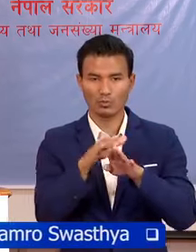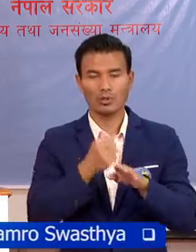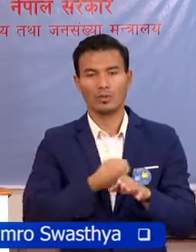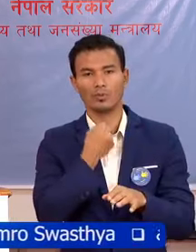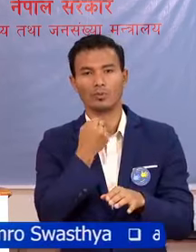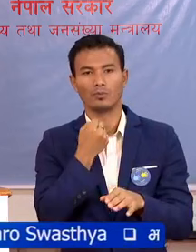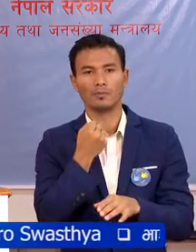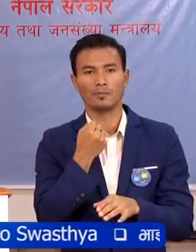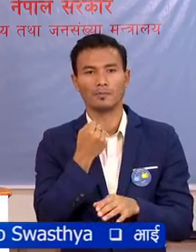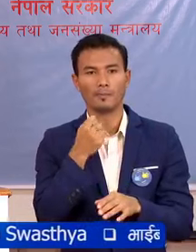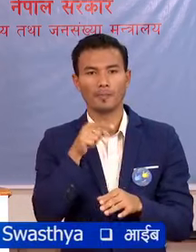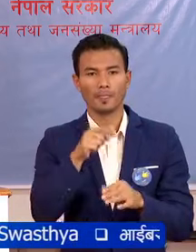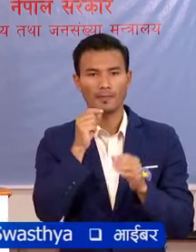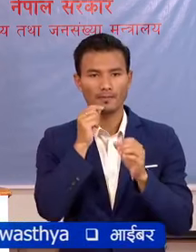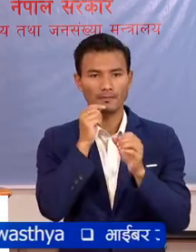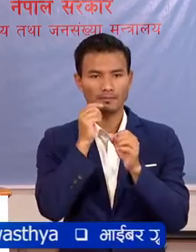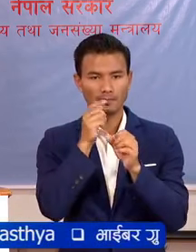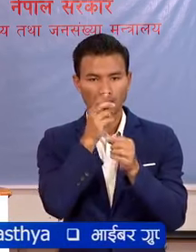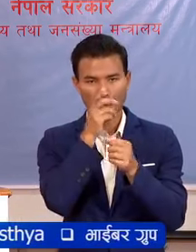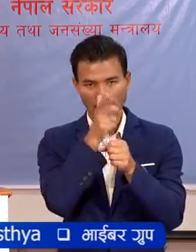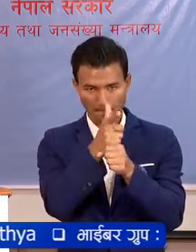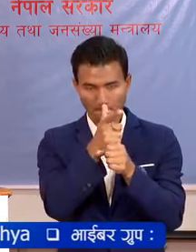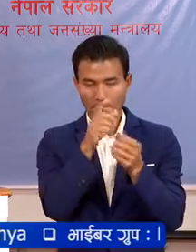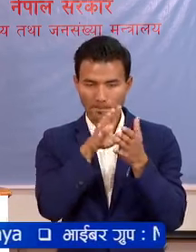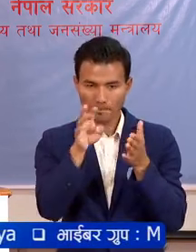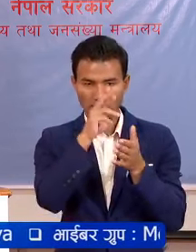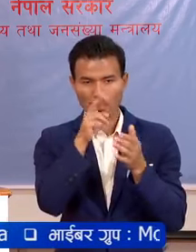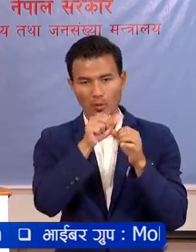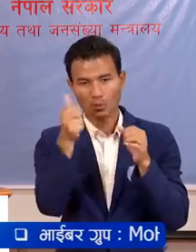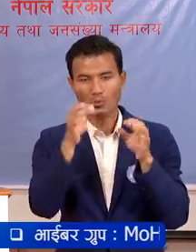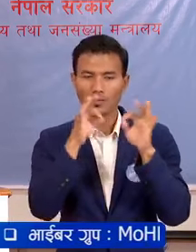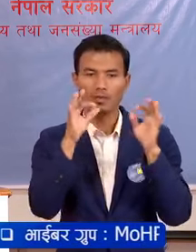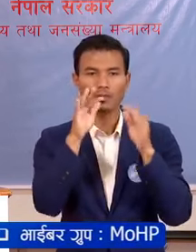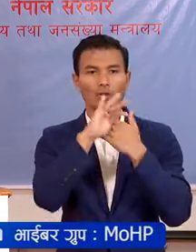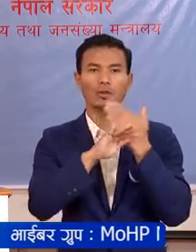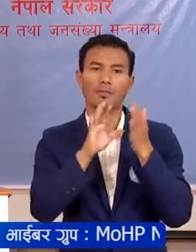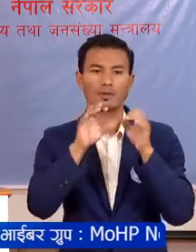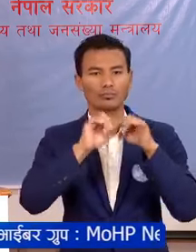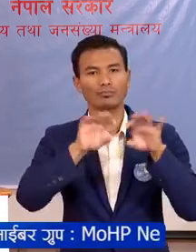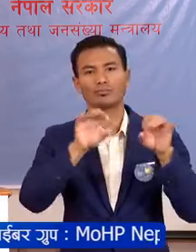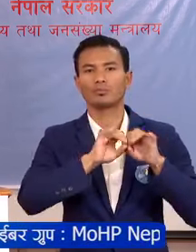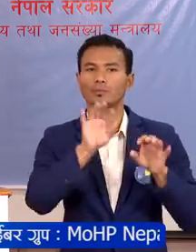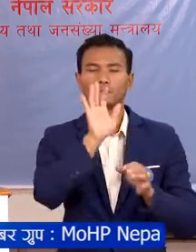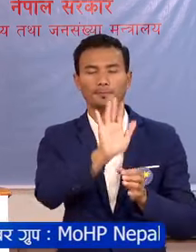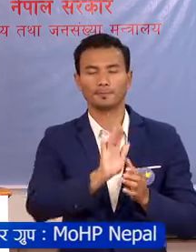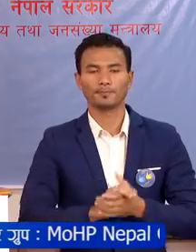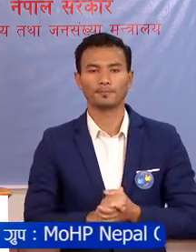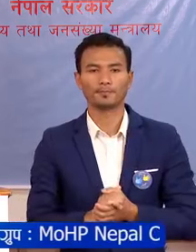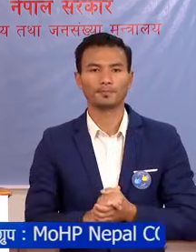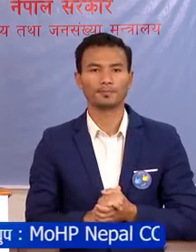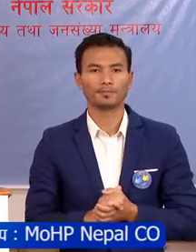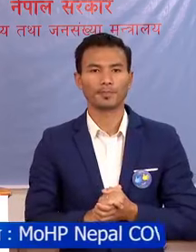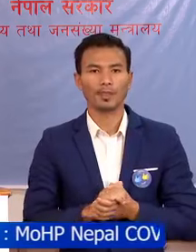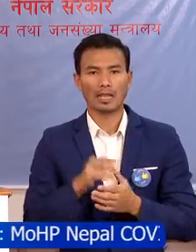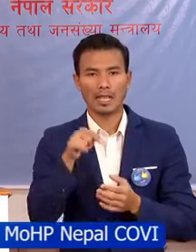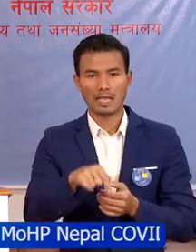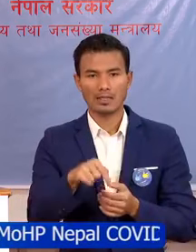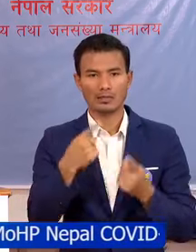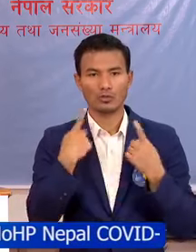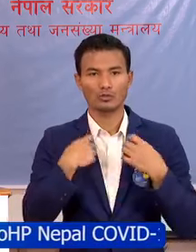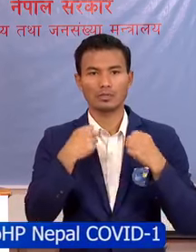आफनो यो लाइब बाटा रा अन्ने माध्यम बाटा प्रसारन गरी रहे के छों आज